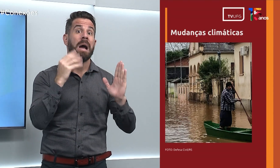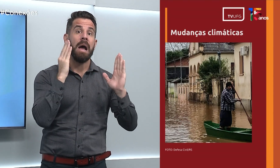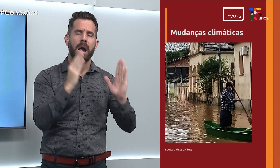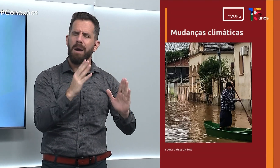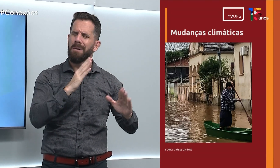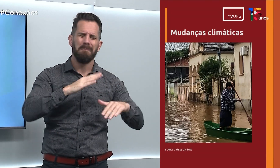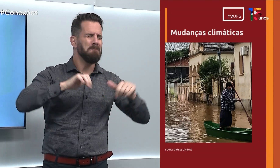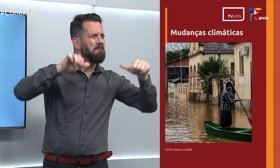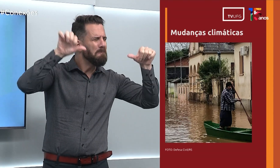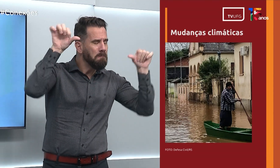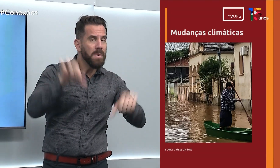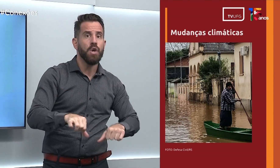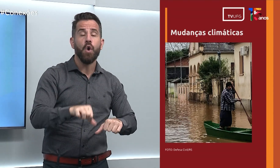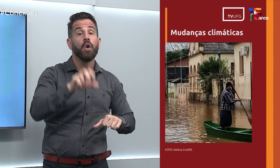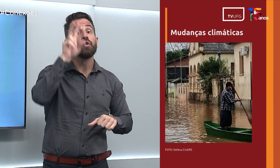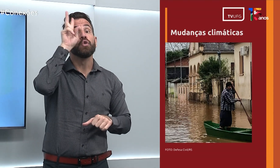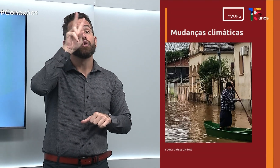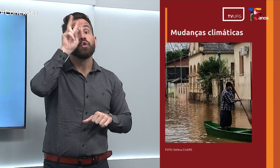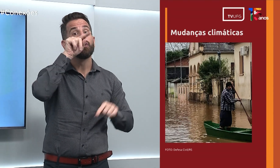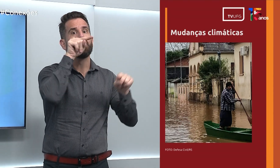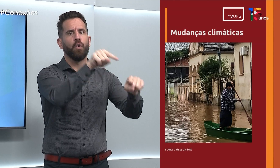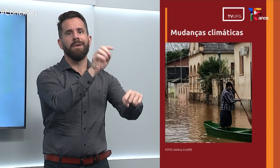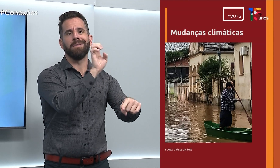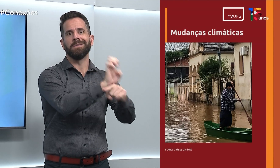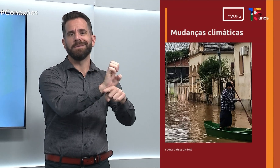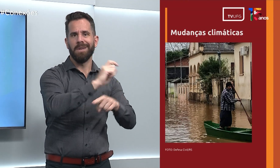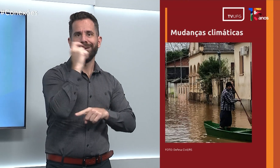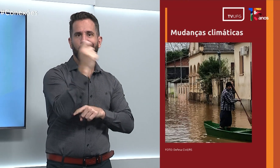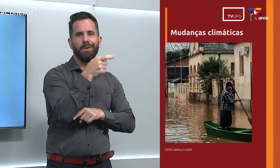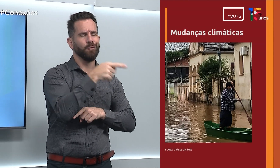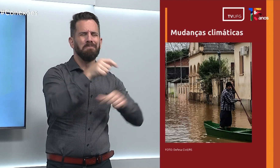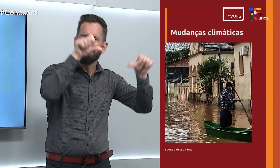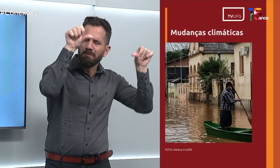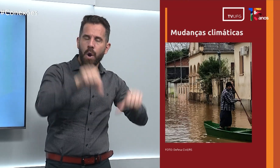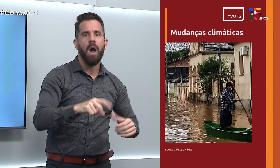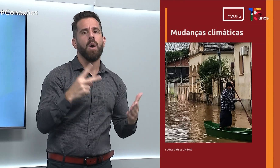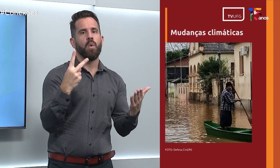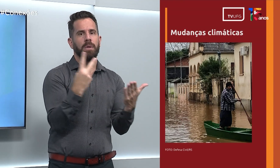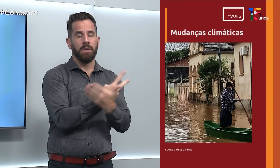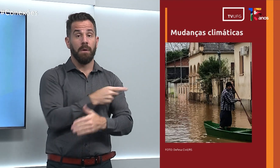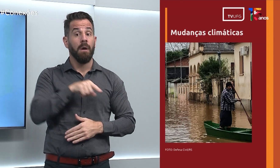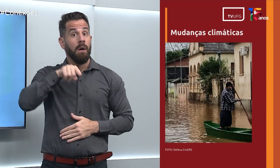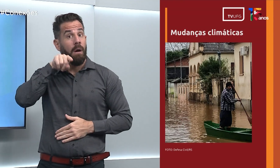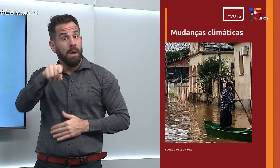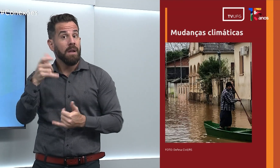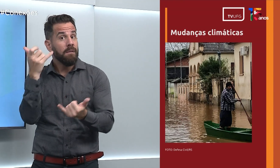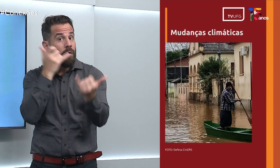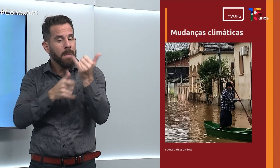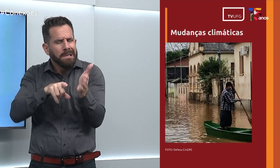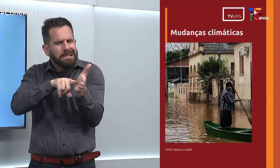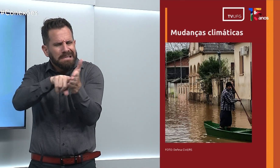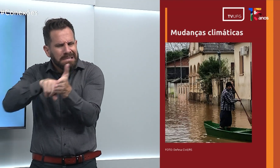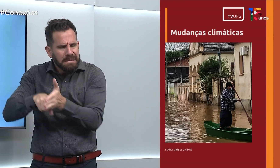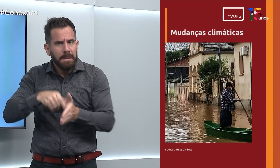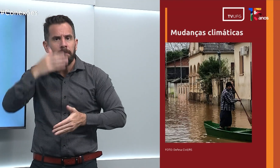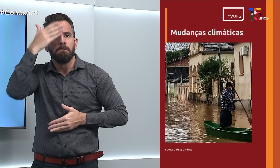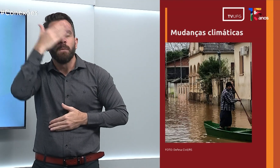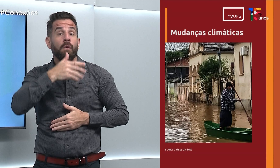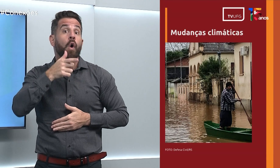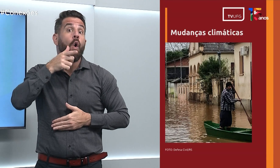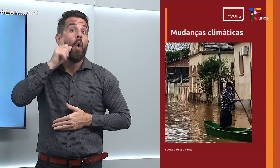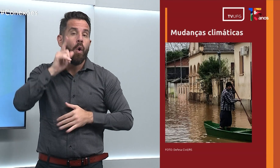tragédia ambiental da história do estado. Essas informações são de um estudo científico lançado ontem também,